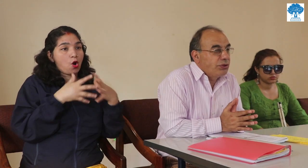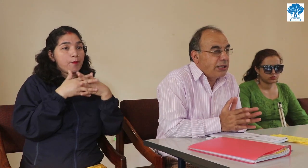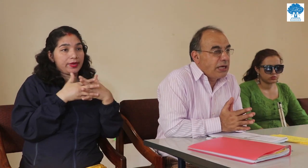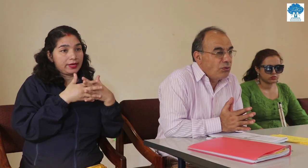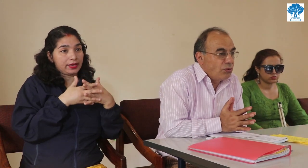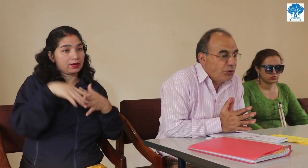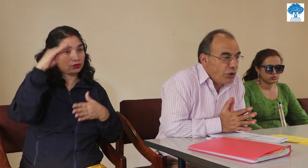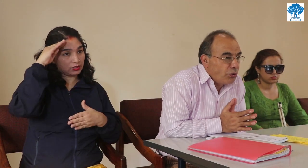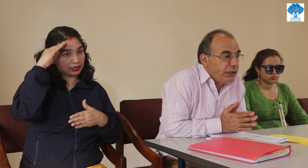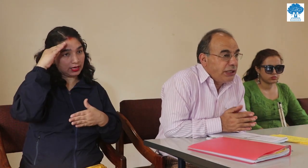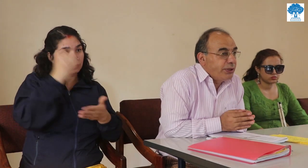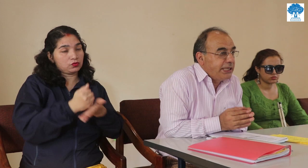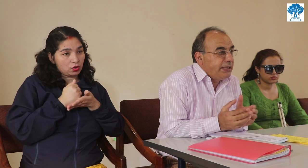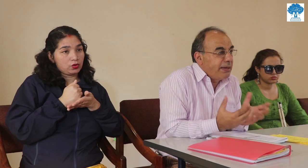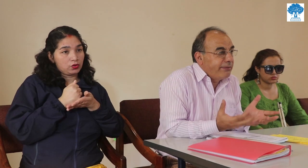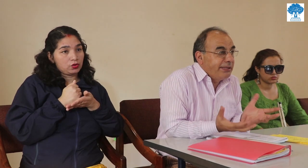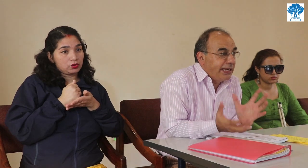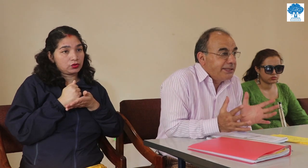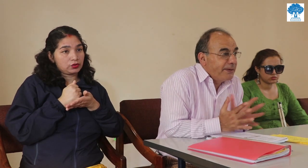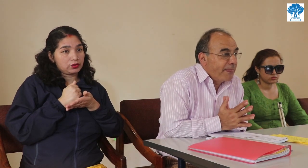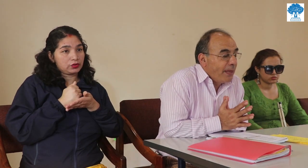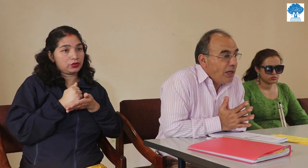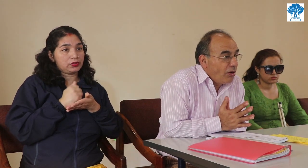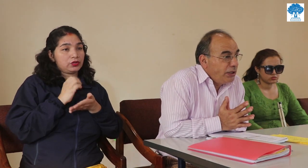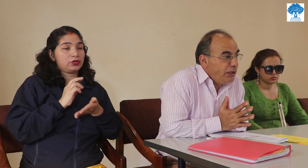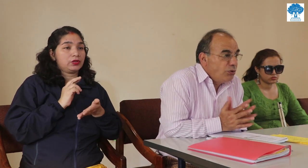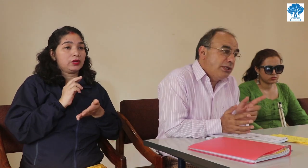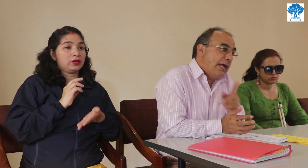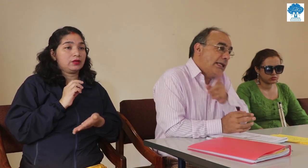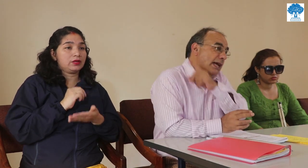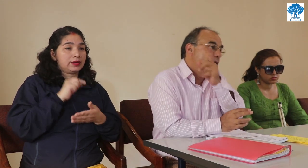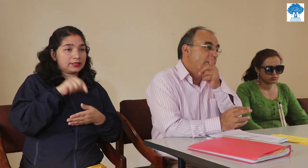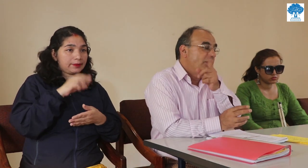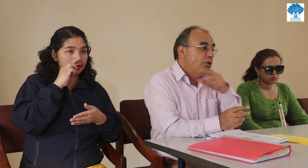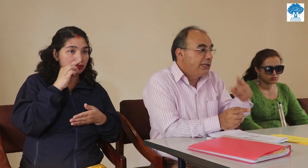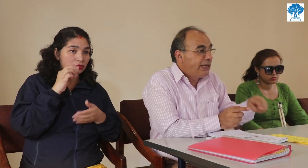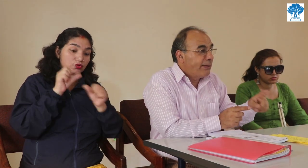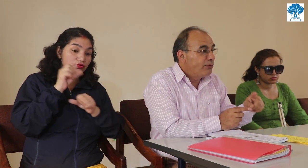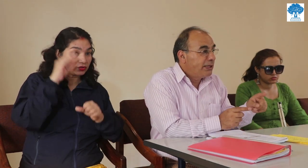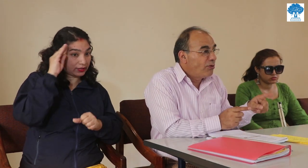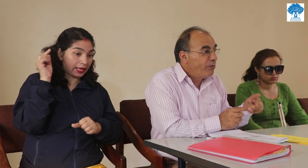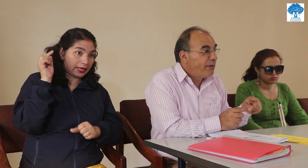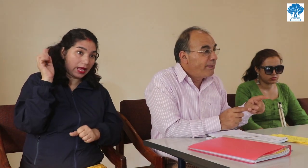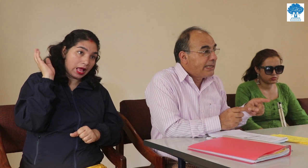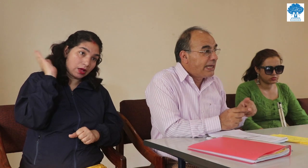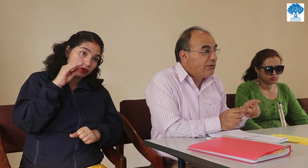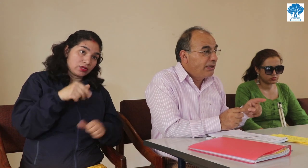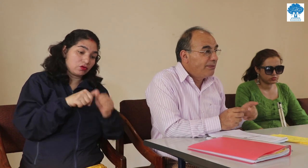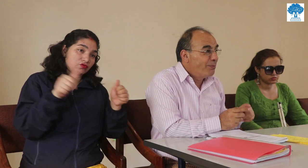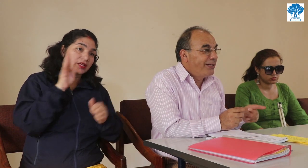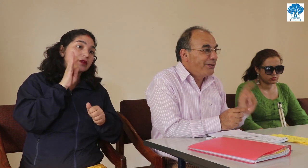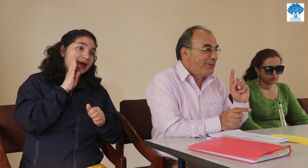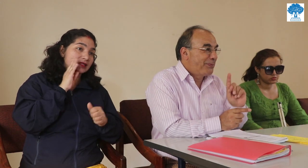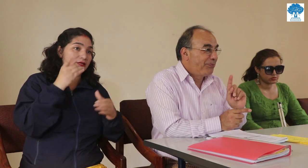अमेरिकाको सरकारको सहयोग चाहिँ युएसएआइडी मार्फत धेरै छ अनि जुन सरकार त्यहाँ आउँछ त्यो अनुसार यहाँ हाम्रो चाहिँ डकुमेन्टमा भाषाहरू